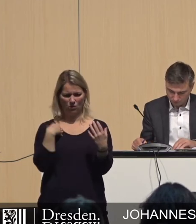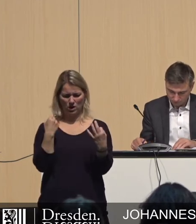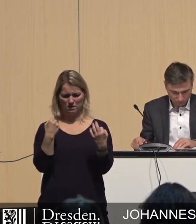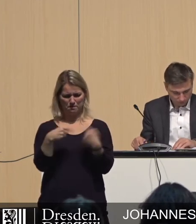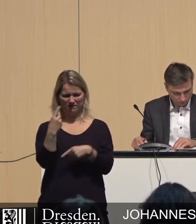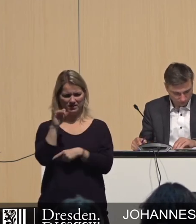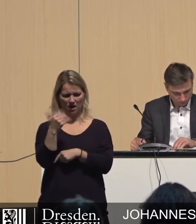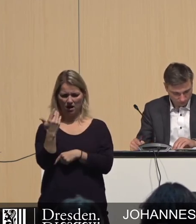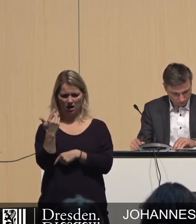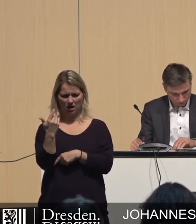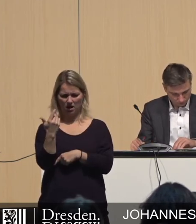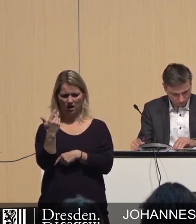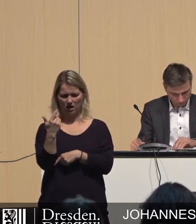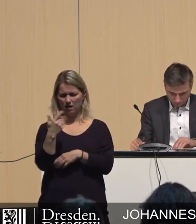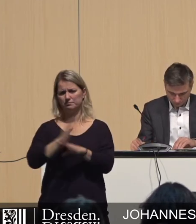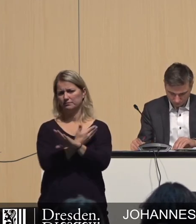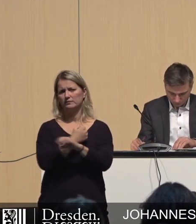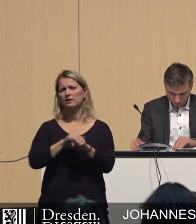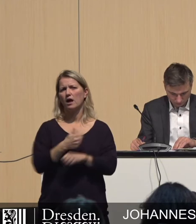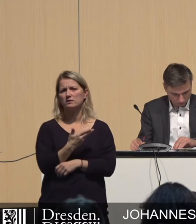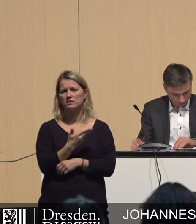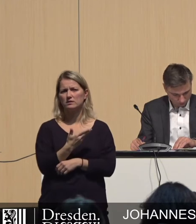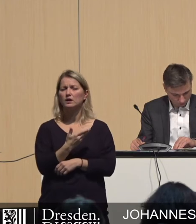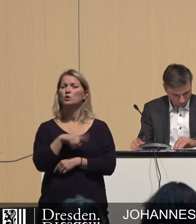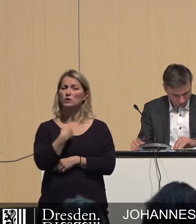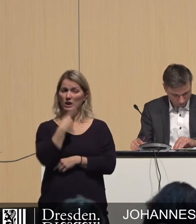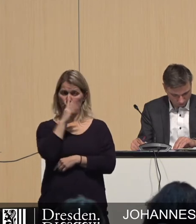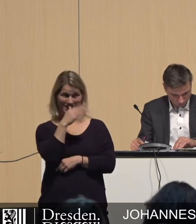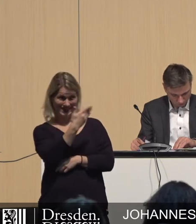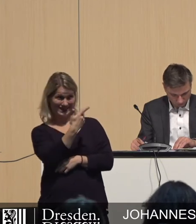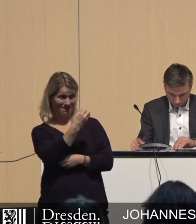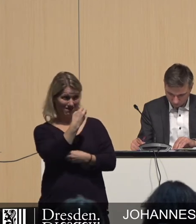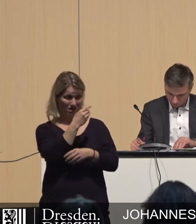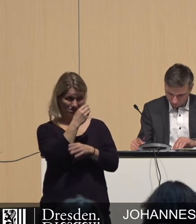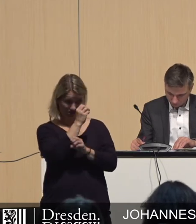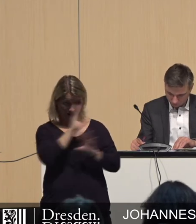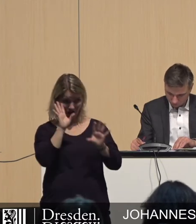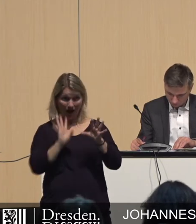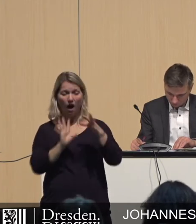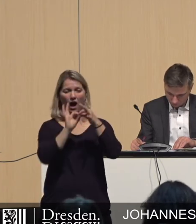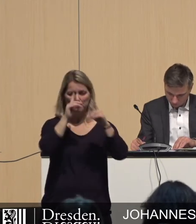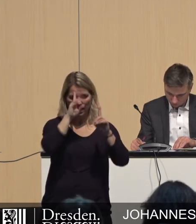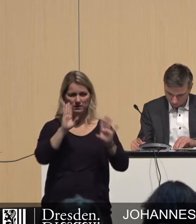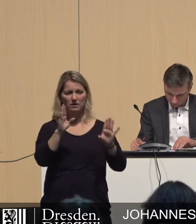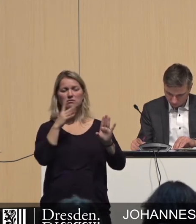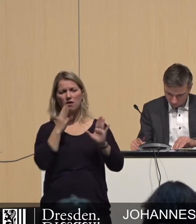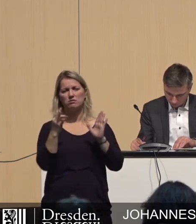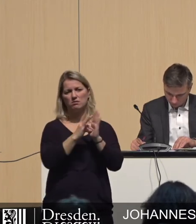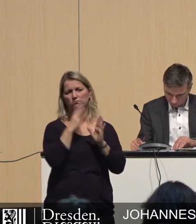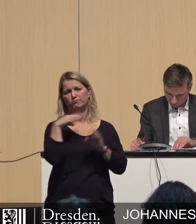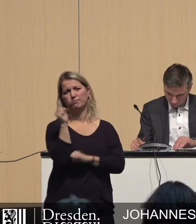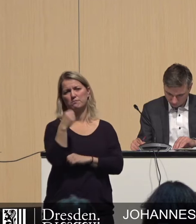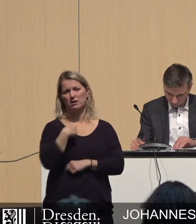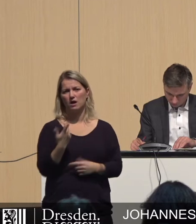Sicht beseitigt und dann könnten wir als Grüne auch dem Punkt 8 zustimmen. Also mein Appell an die Fraktion der Linke,